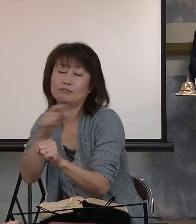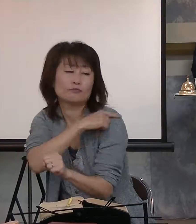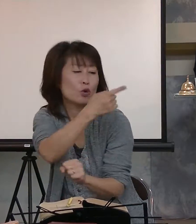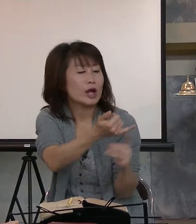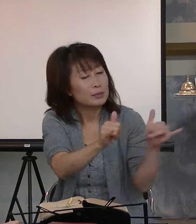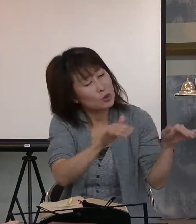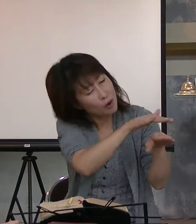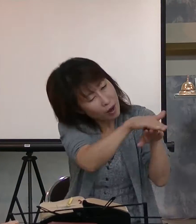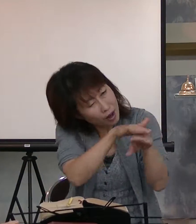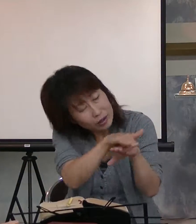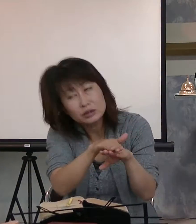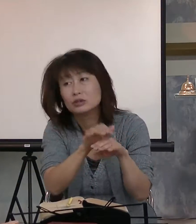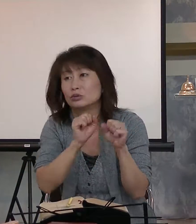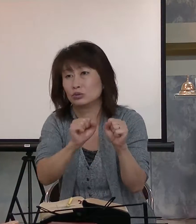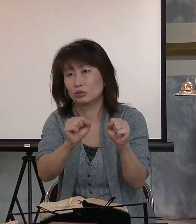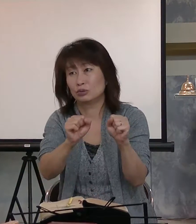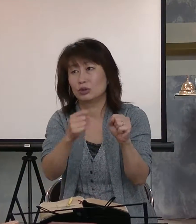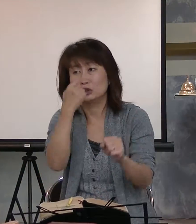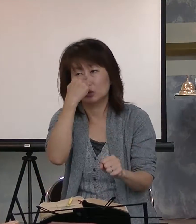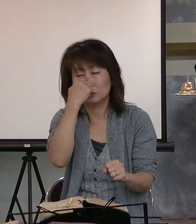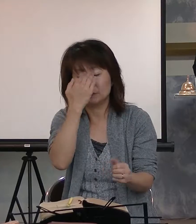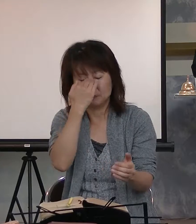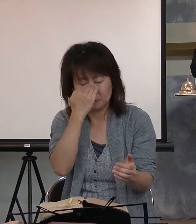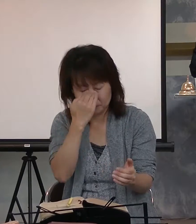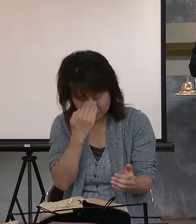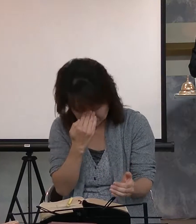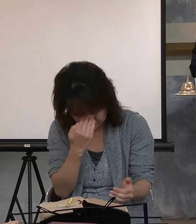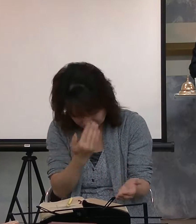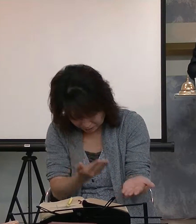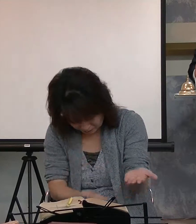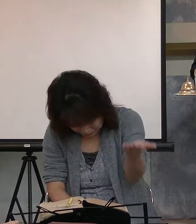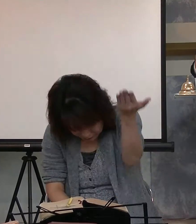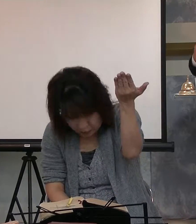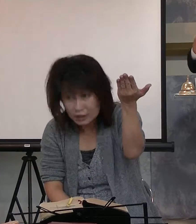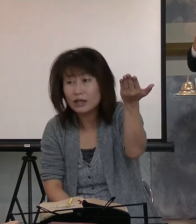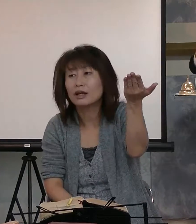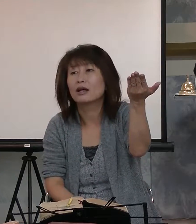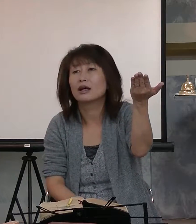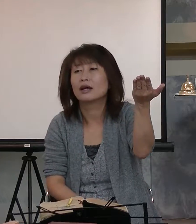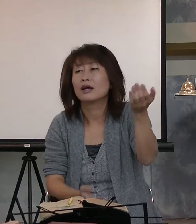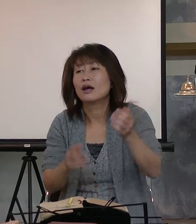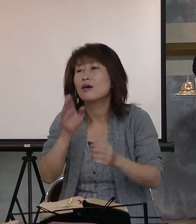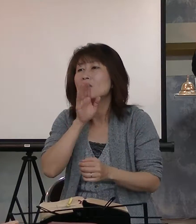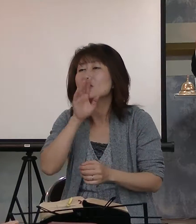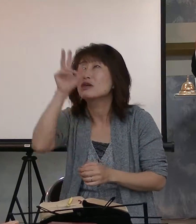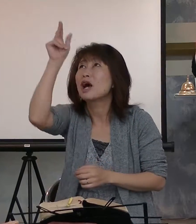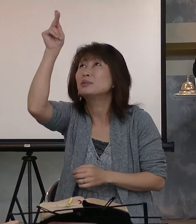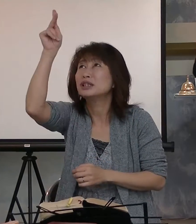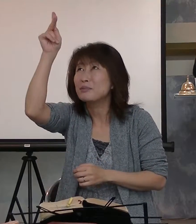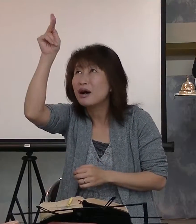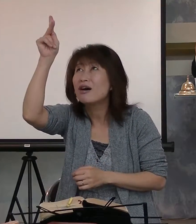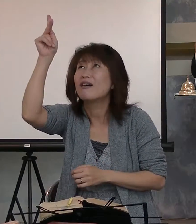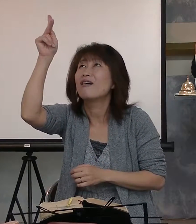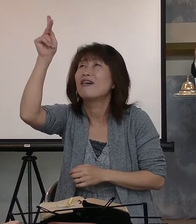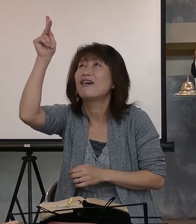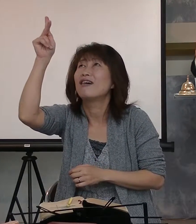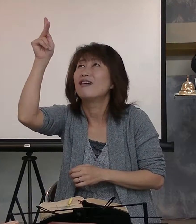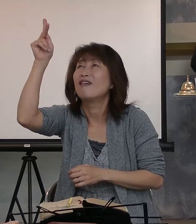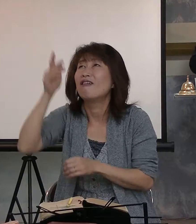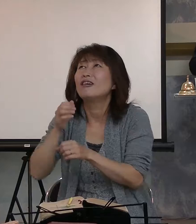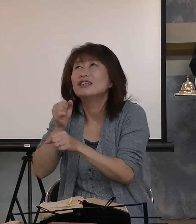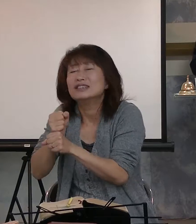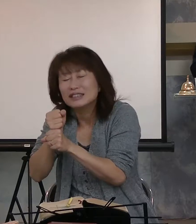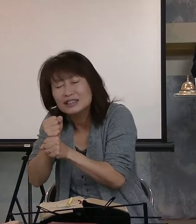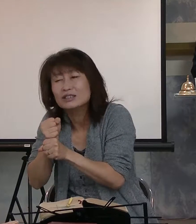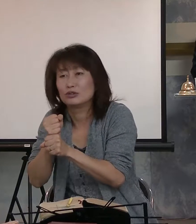いくんです。自分を低くして本当に神様を我々は信じ